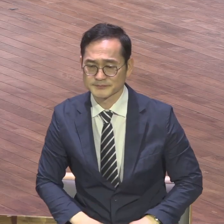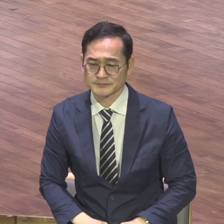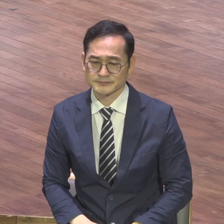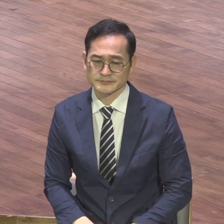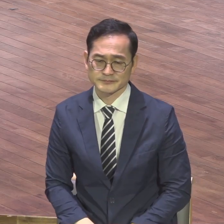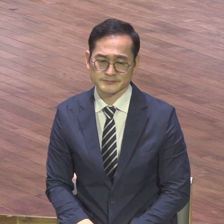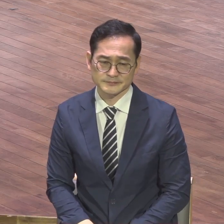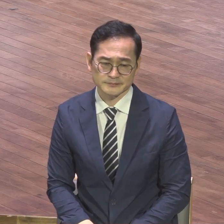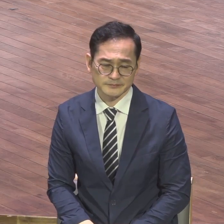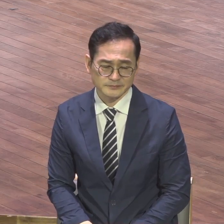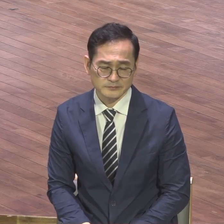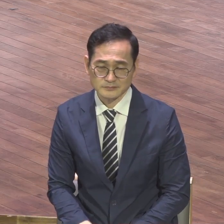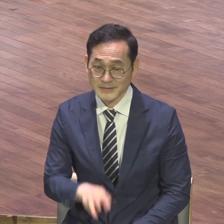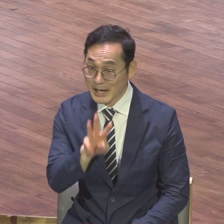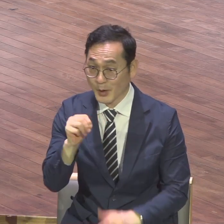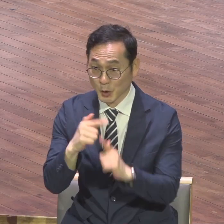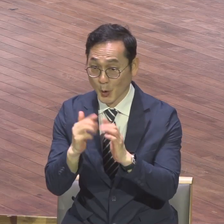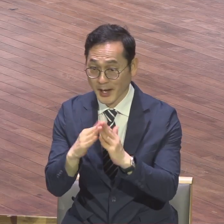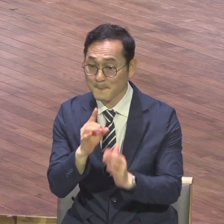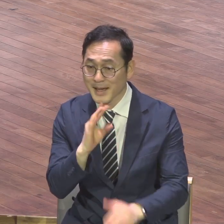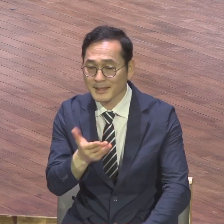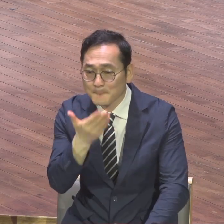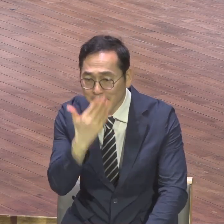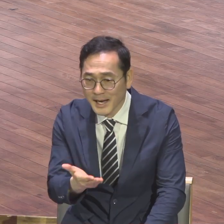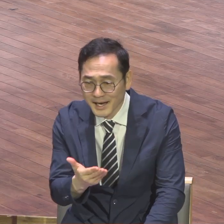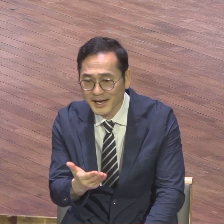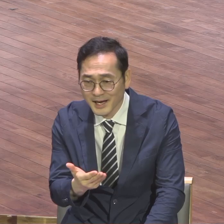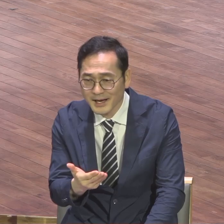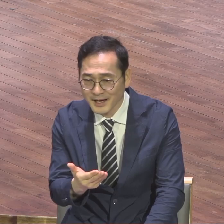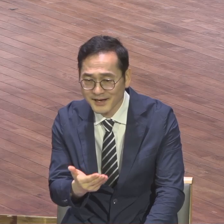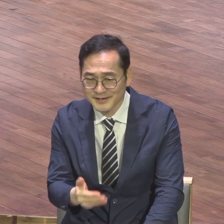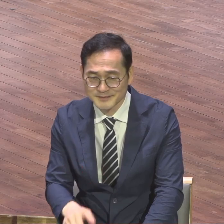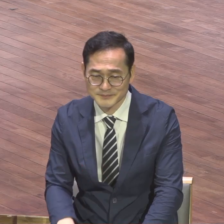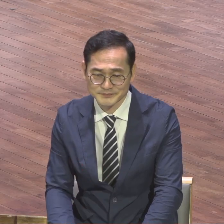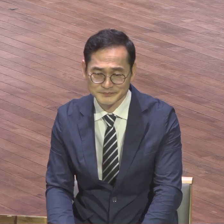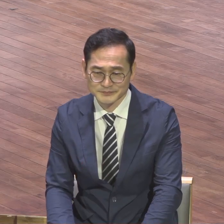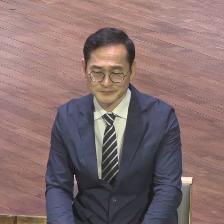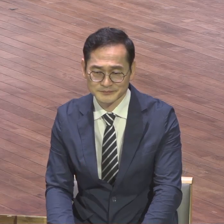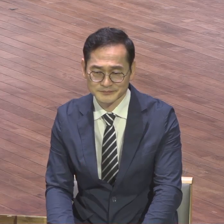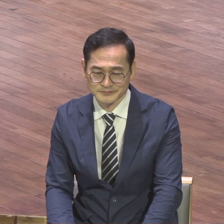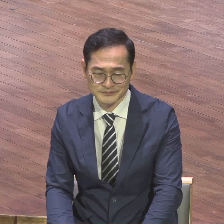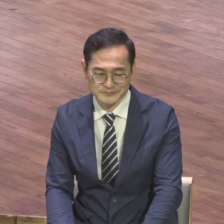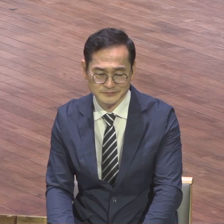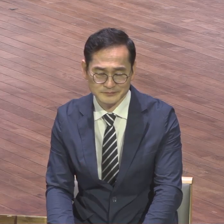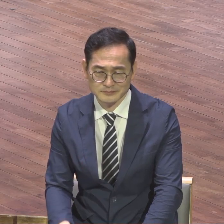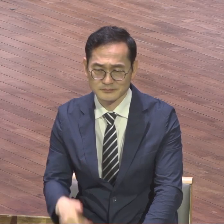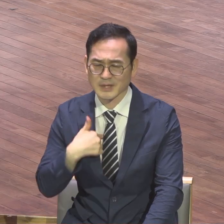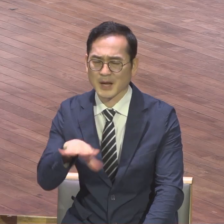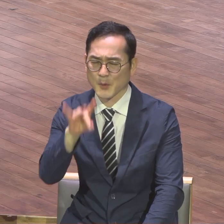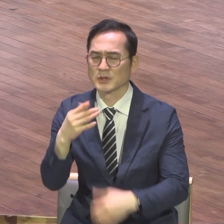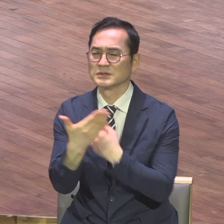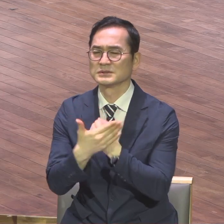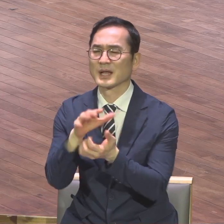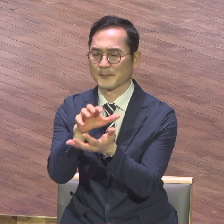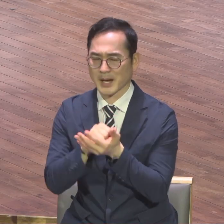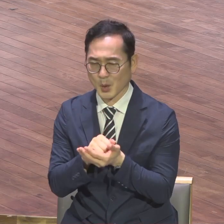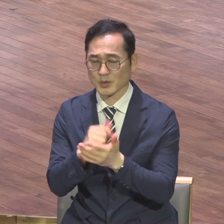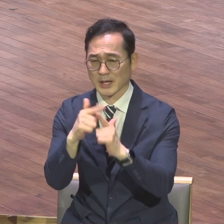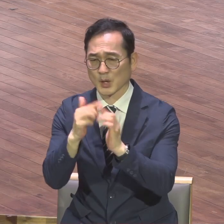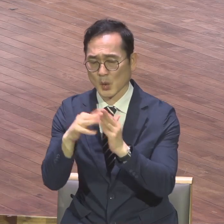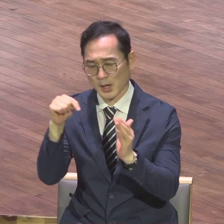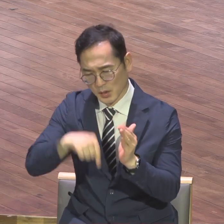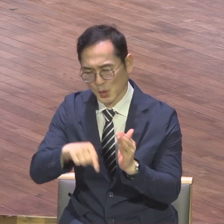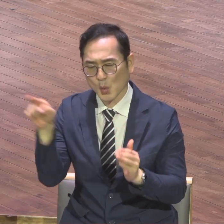전혀 안 됩니다. 예원교회만이 가능한 이 운동이에요, 이게. 내가 은혜를 받아야지. 내가 교회가